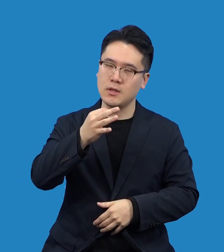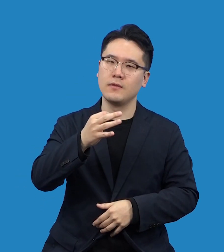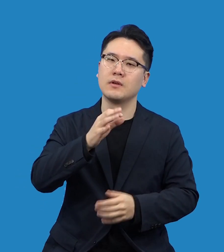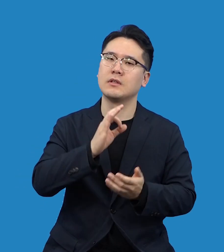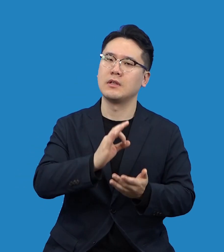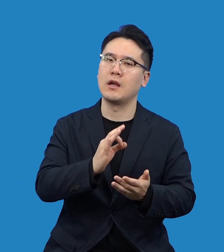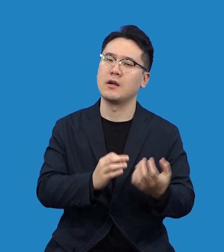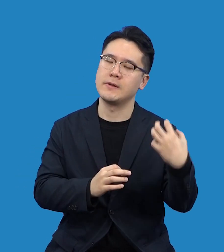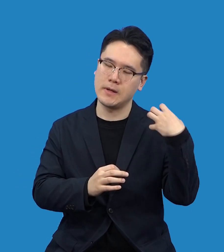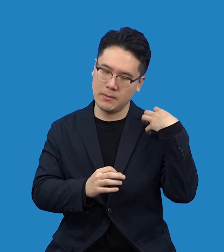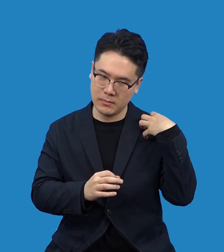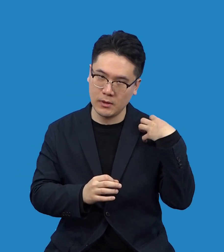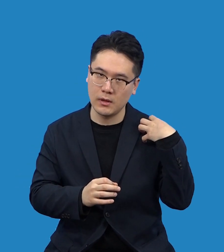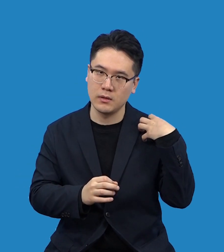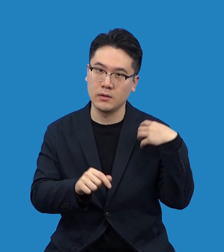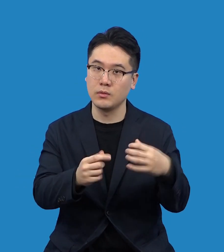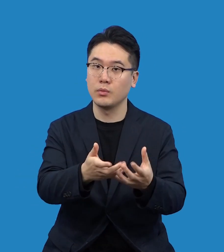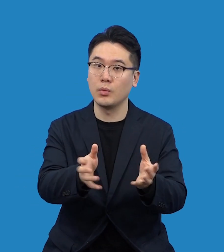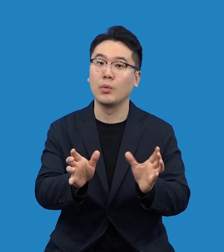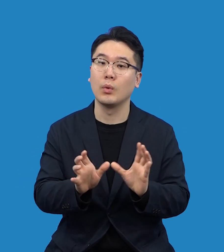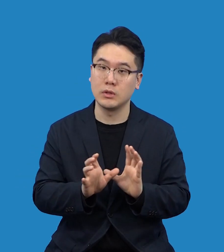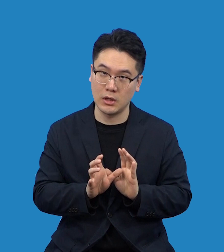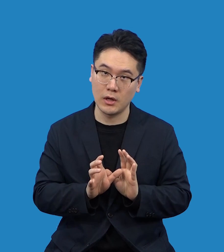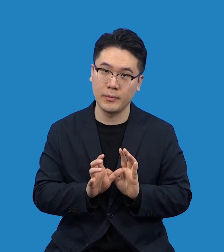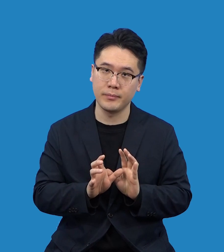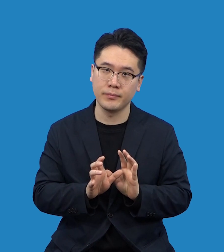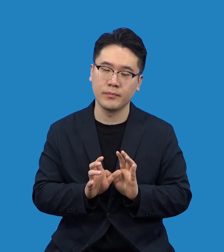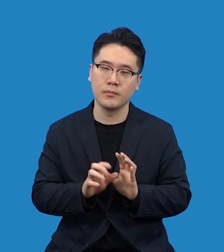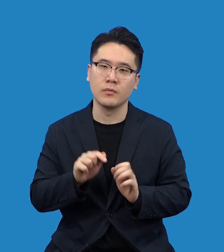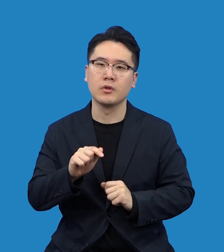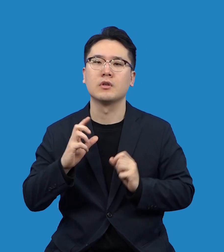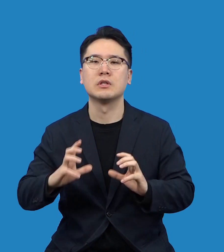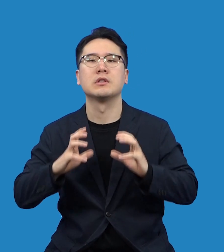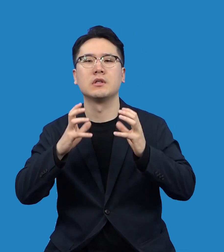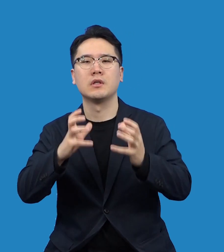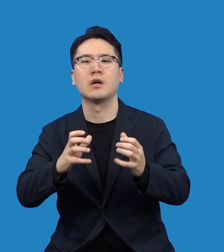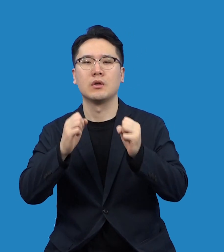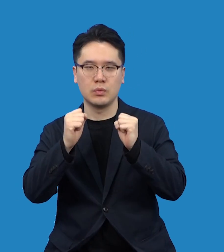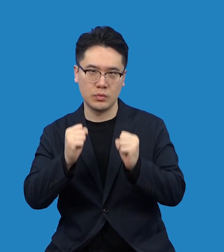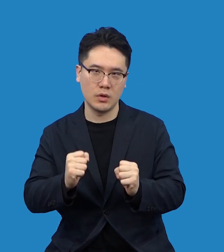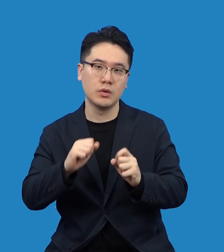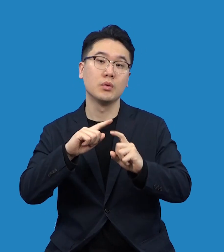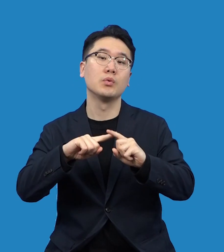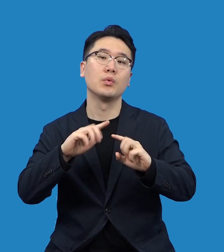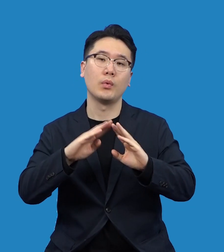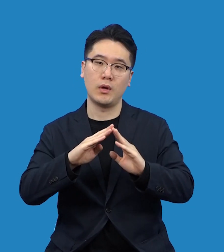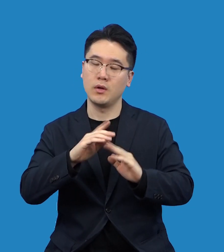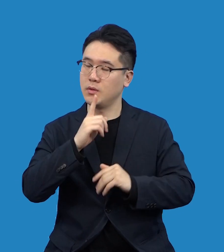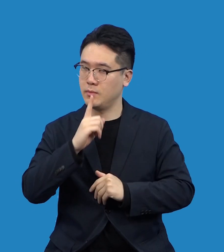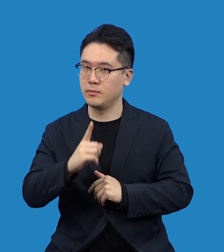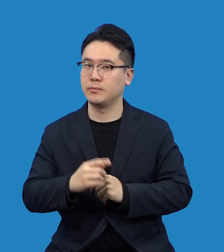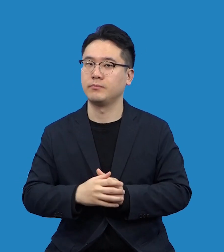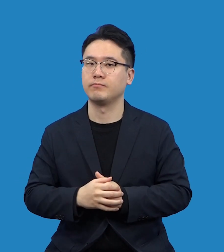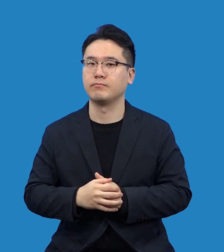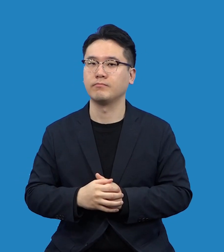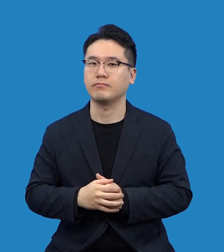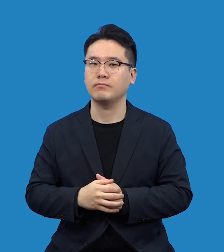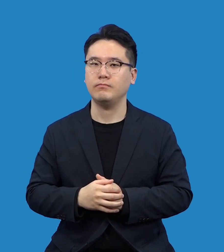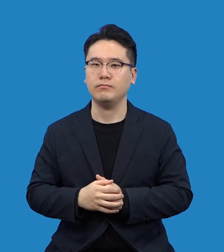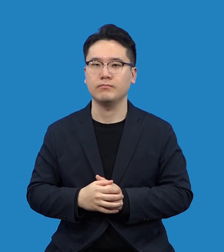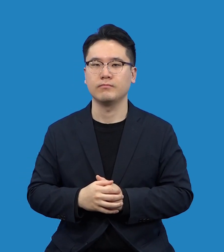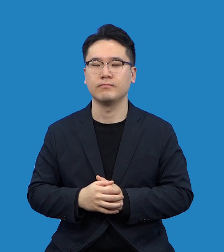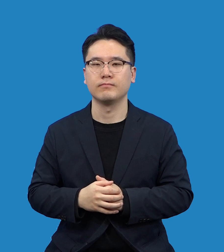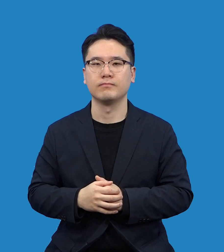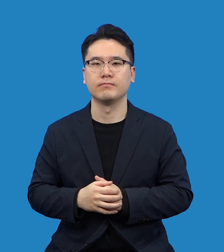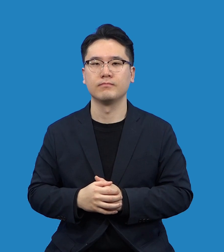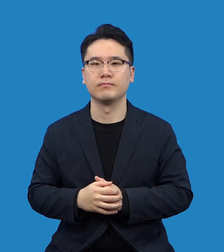지불하는 공동체가 세상에 존재하는 교회다. 이렇게 강력하게